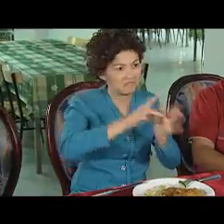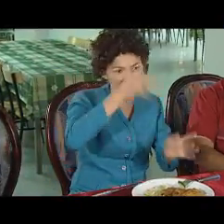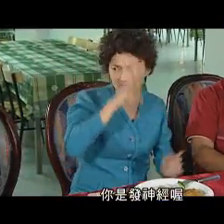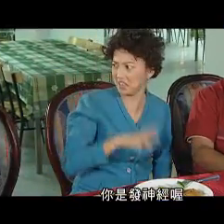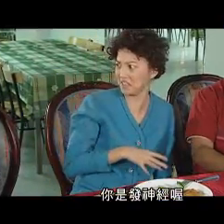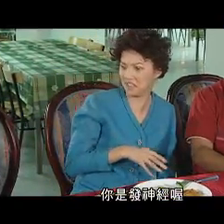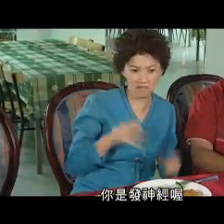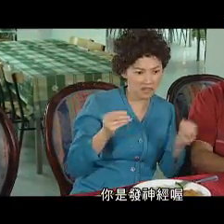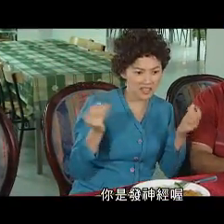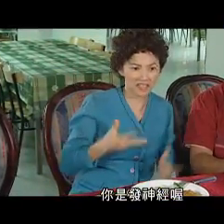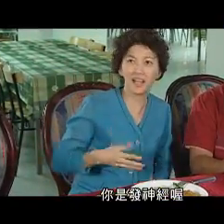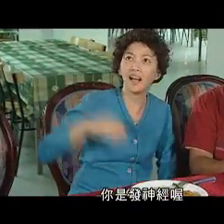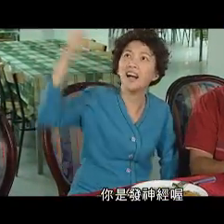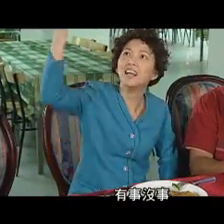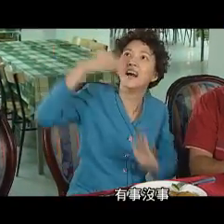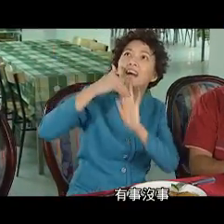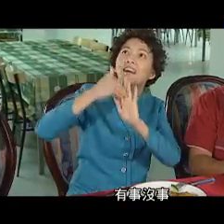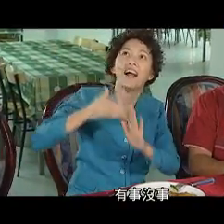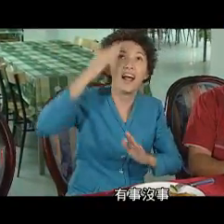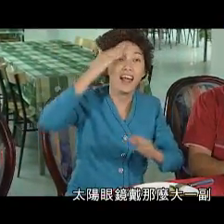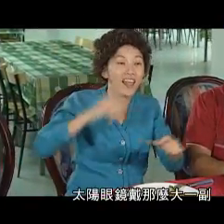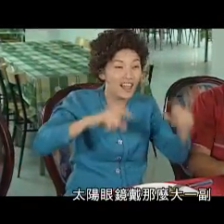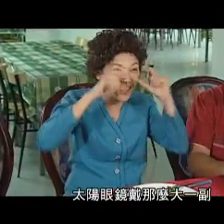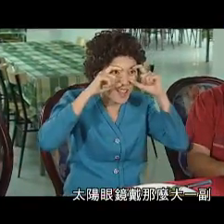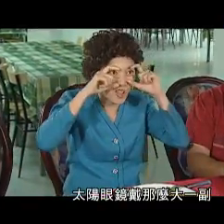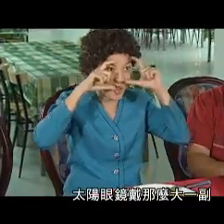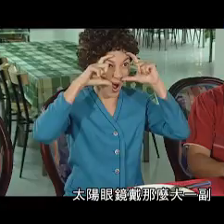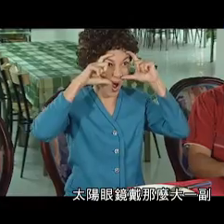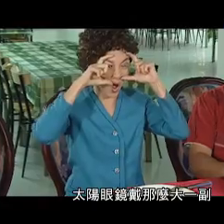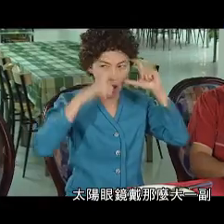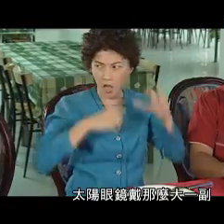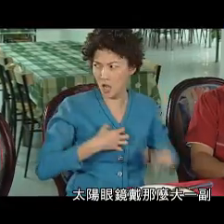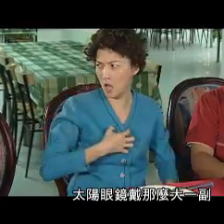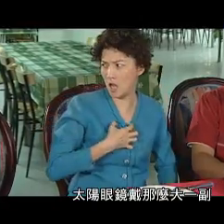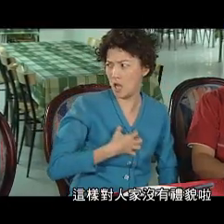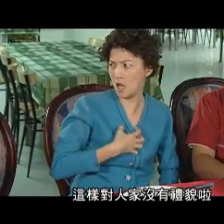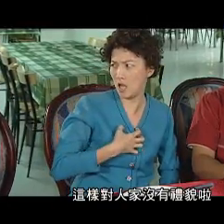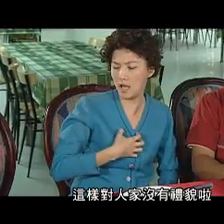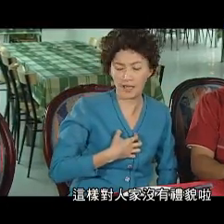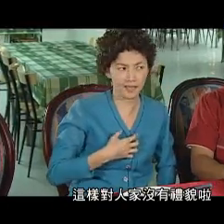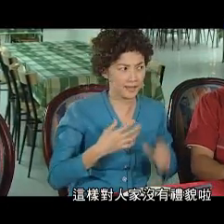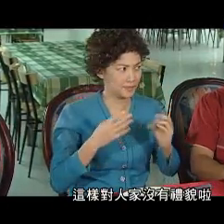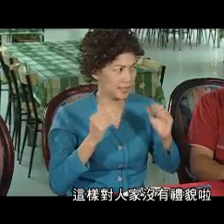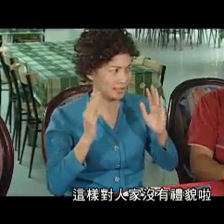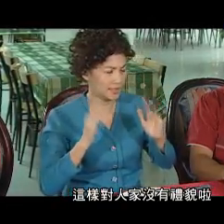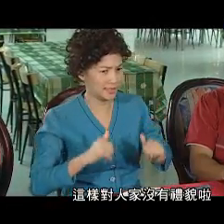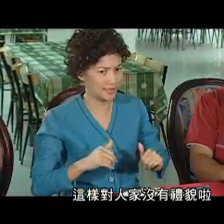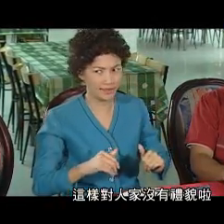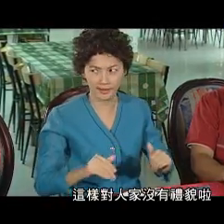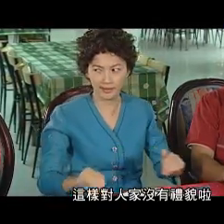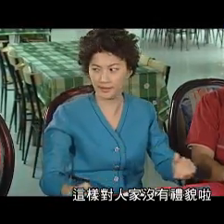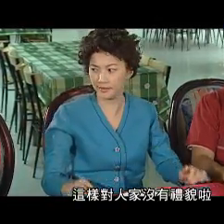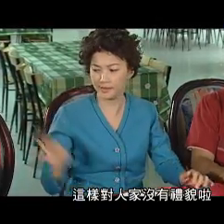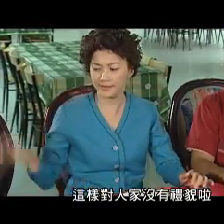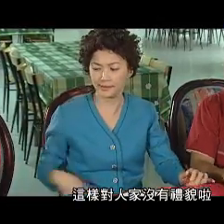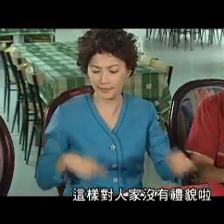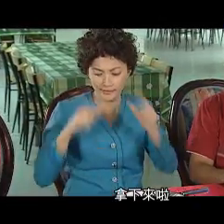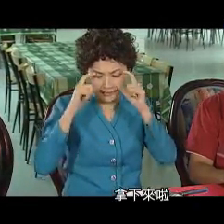你是发神经哦有树没树太阳眼镜带那么大一户哦啊这样哦对人家没有礼貌啦你